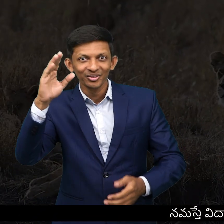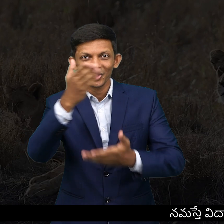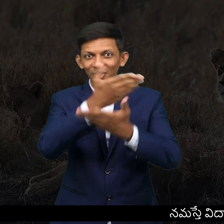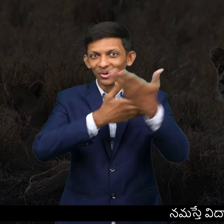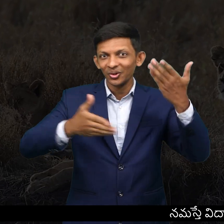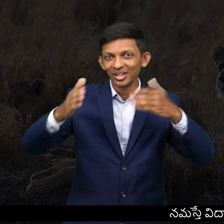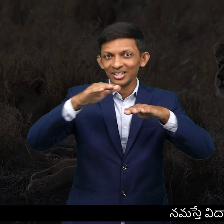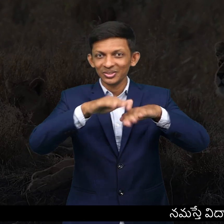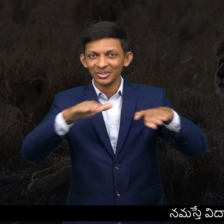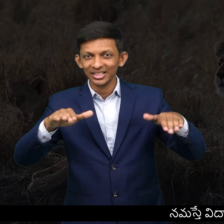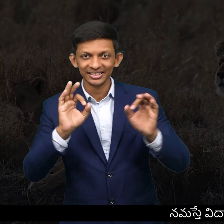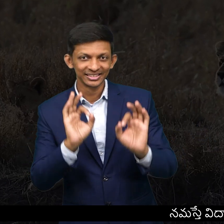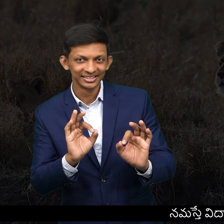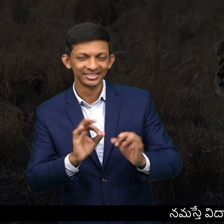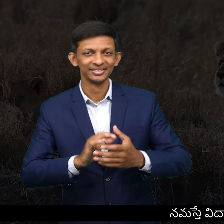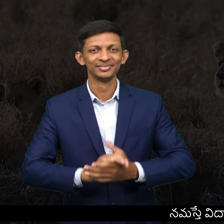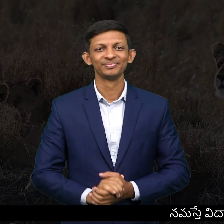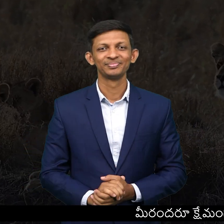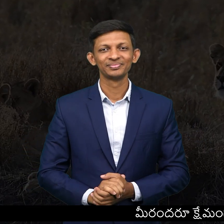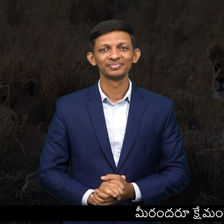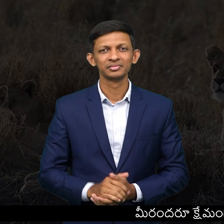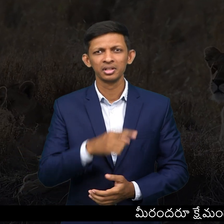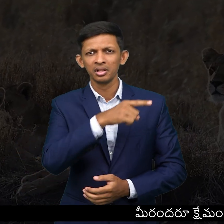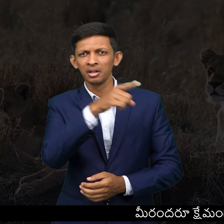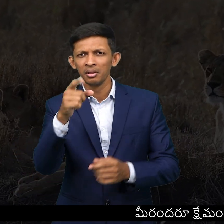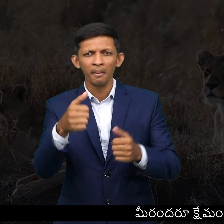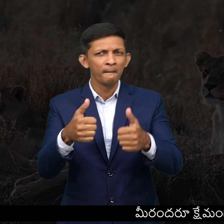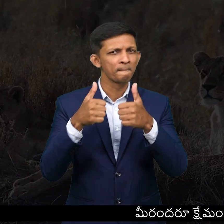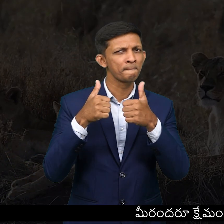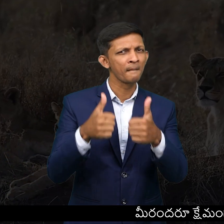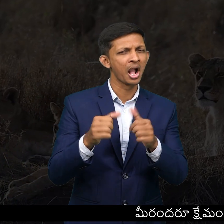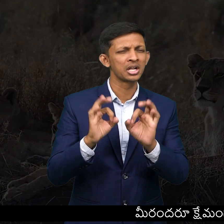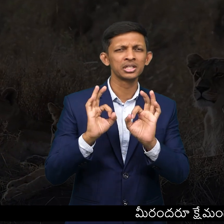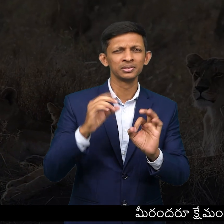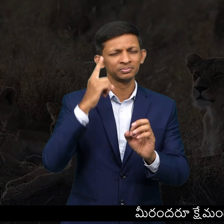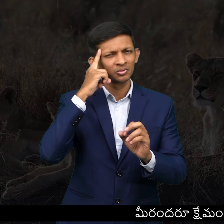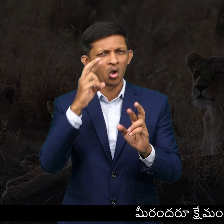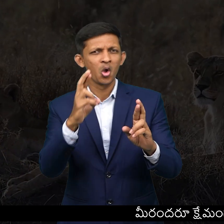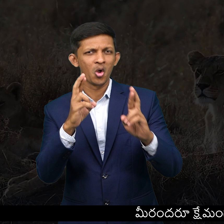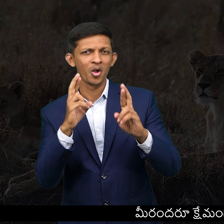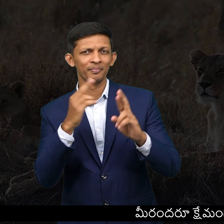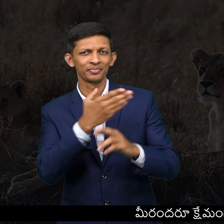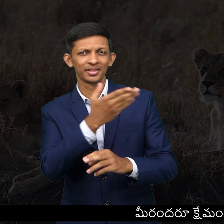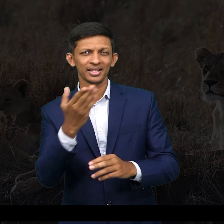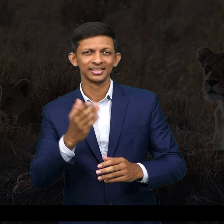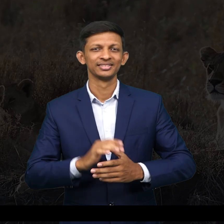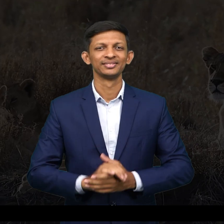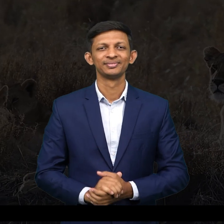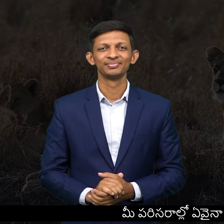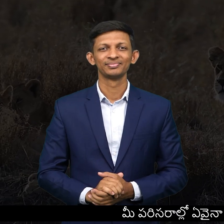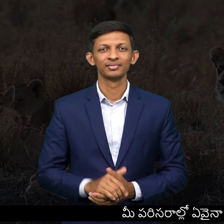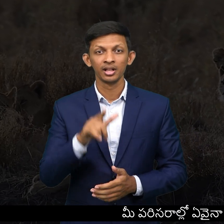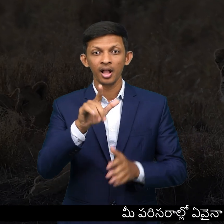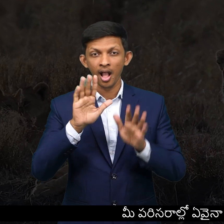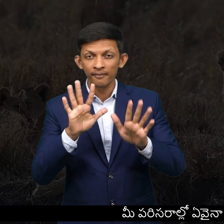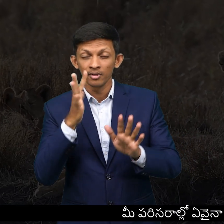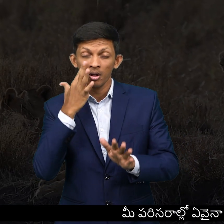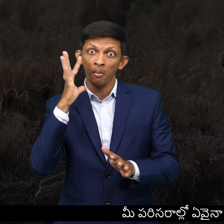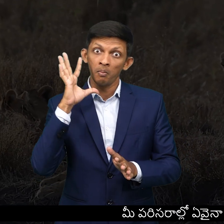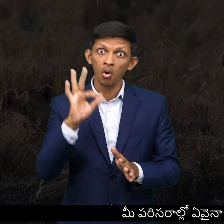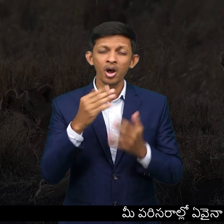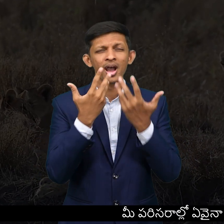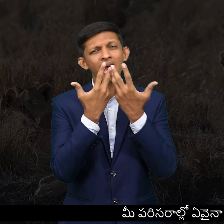నమస్తే విద్యార్థులారా, మీరందరూ క్షేమంగా ఉన్నారని ఆశిస్తున్నాను. మీరు మీ